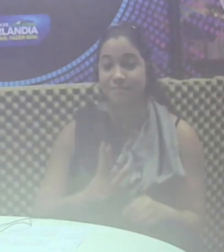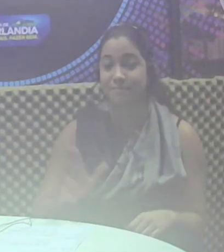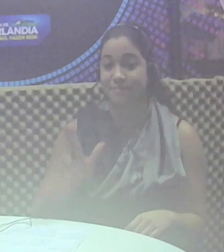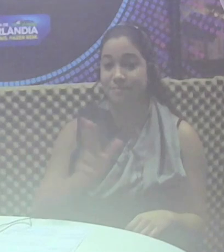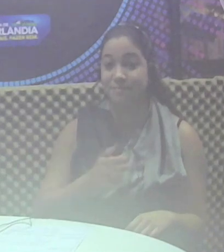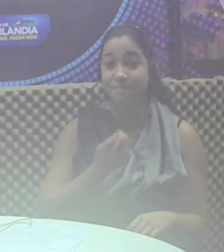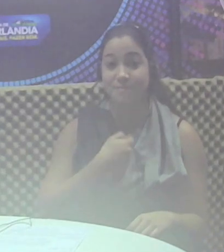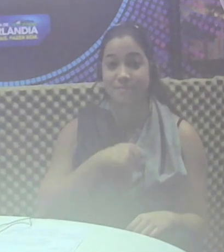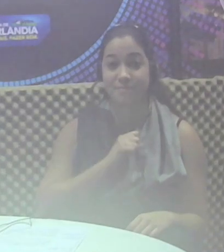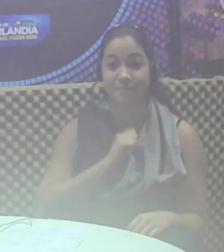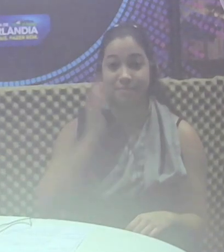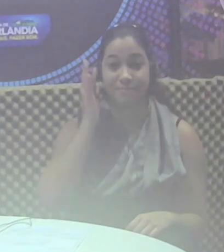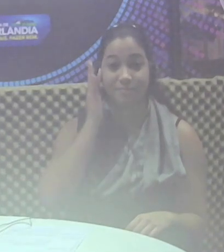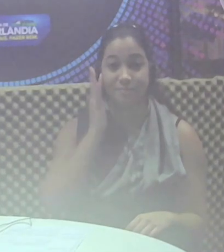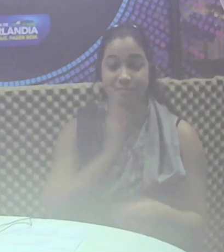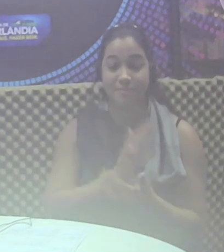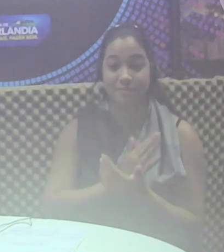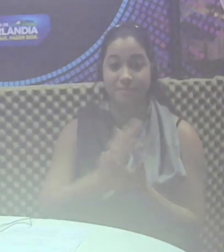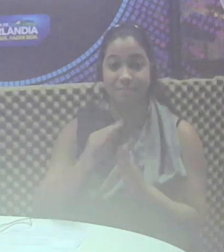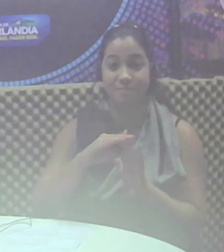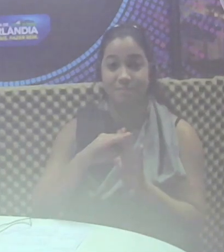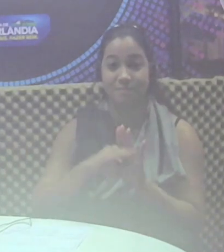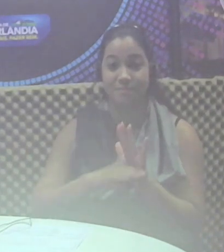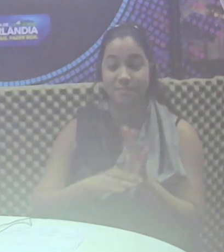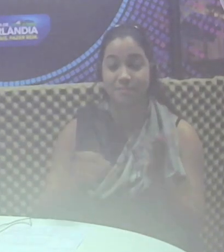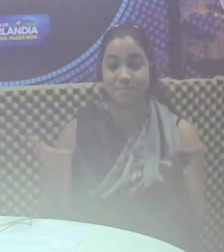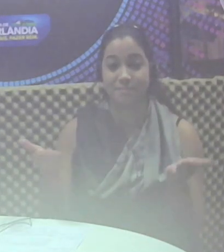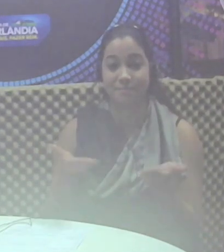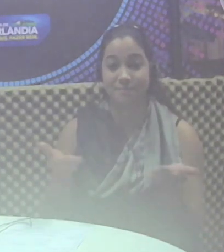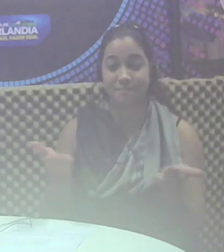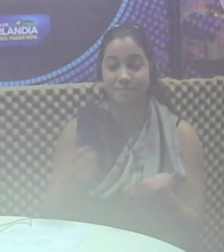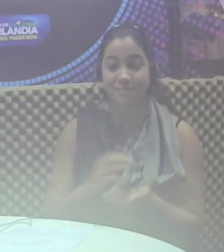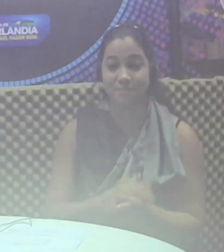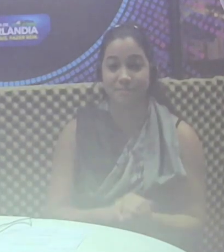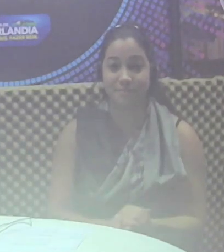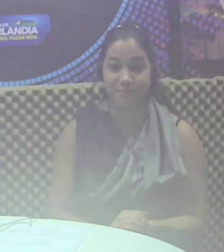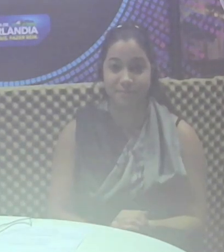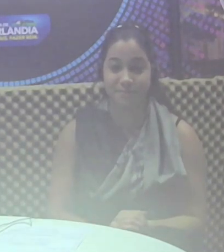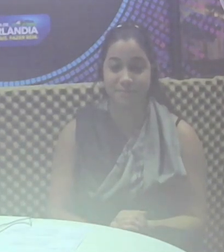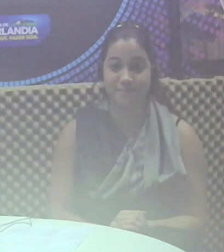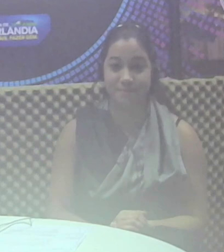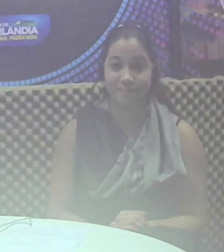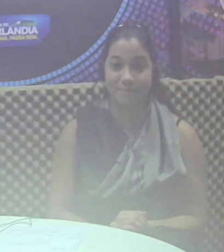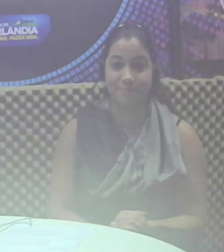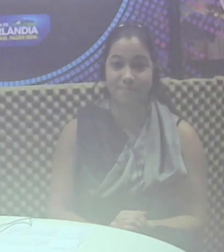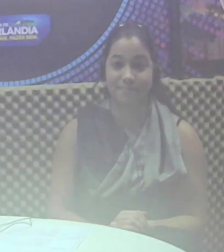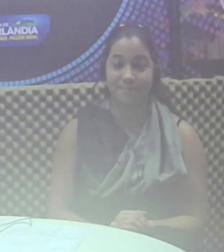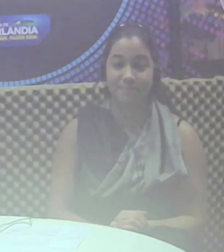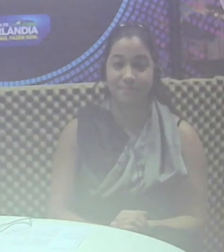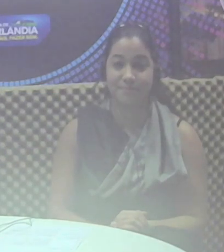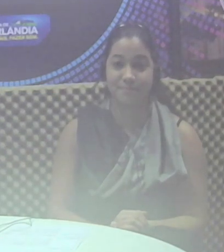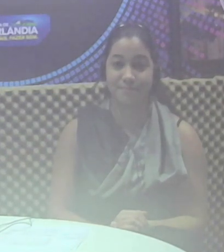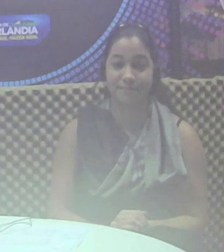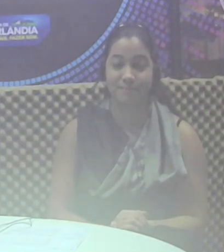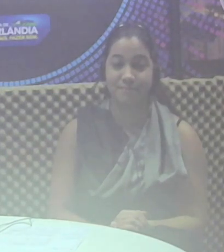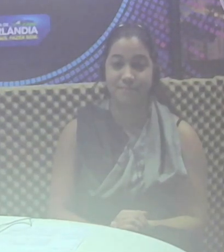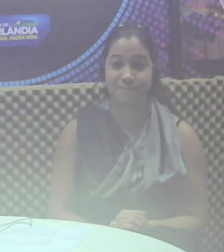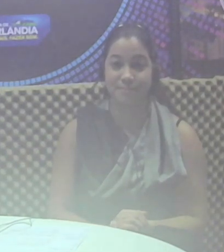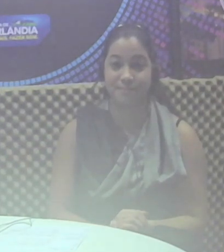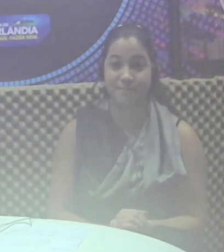fato acontece em Uberlândia. Eu sou o Fernando Cássio e começamos com os destaques da edição de hoje.